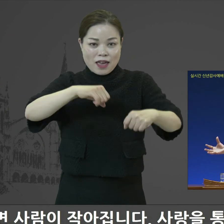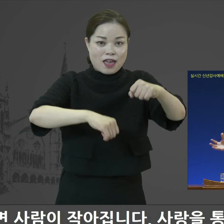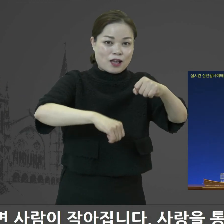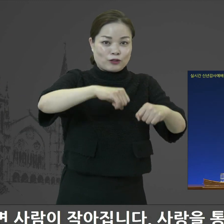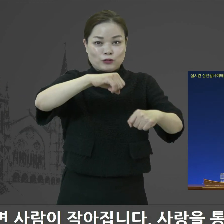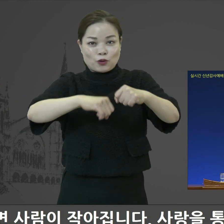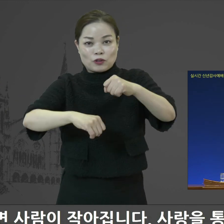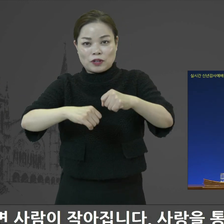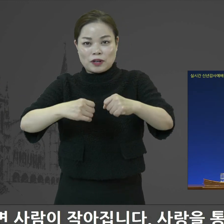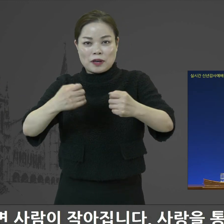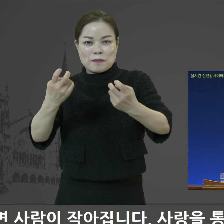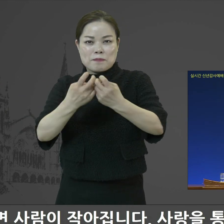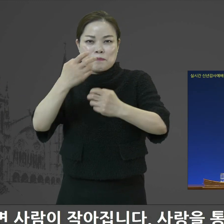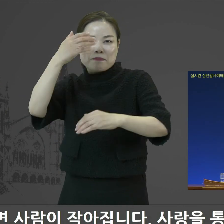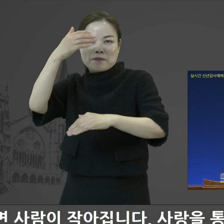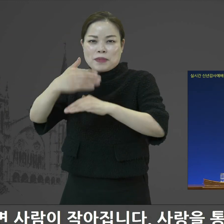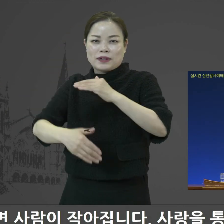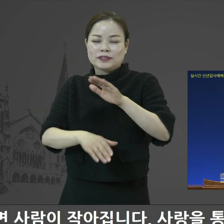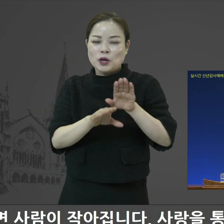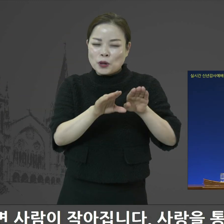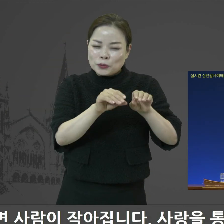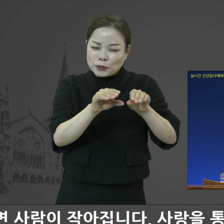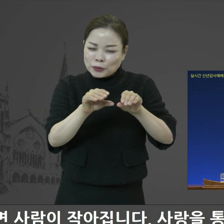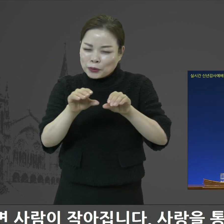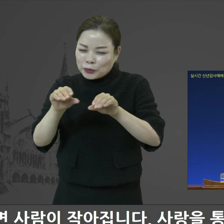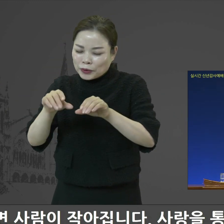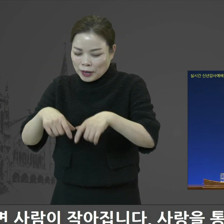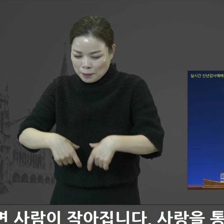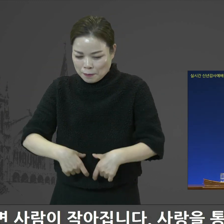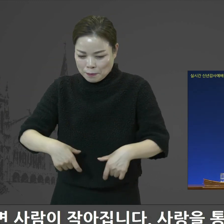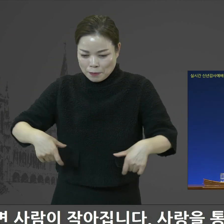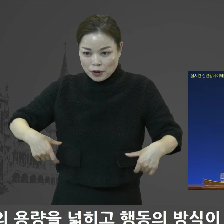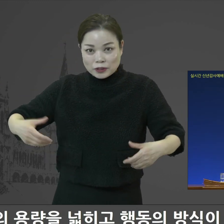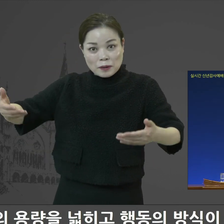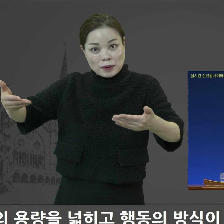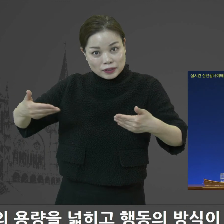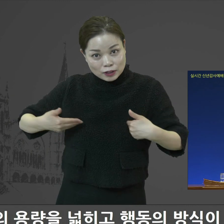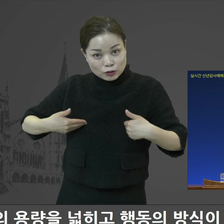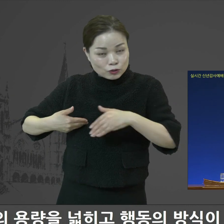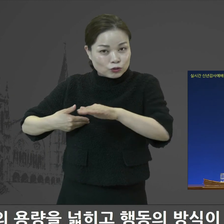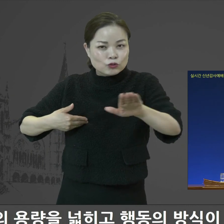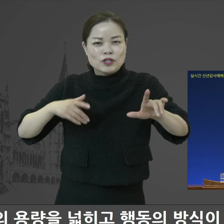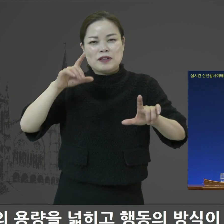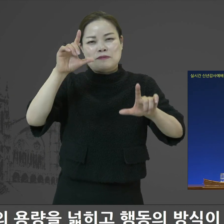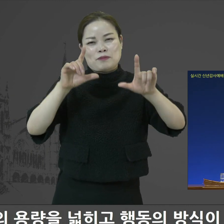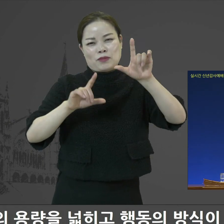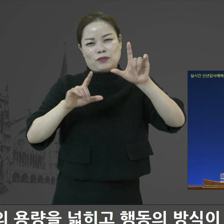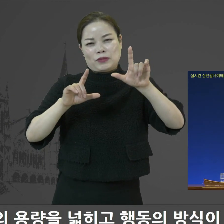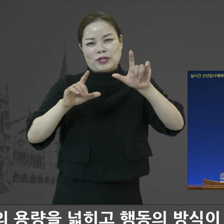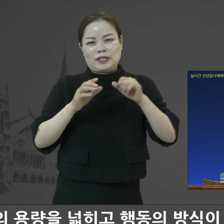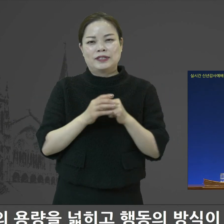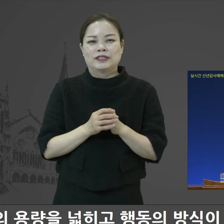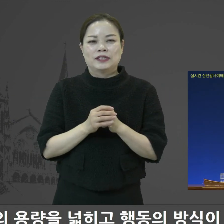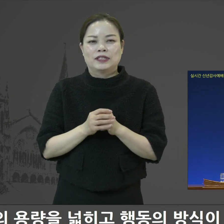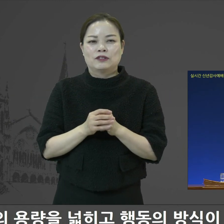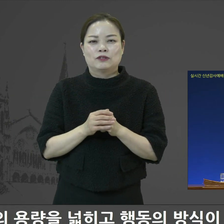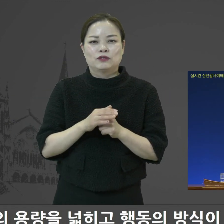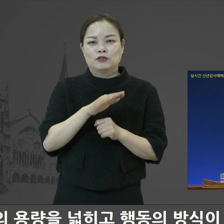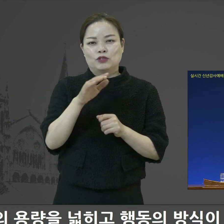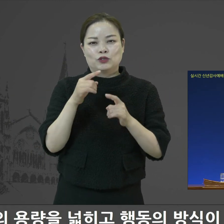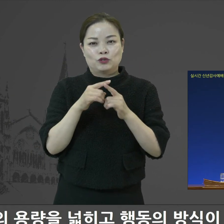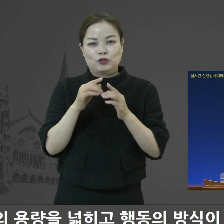행동의 방식이 부드러워지고 관용적이 되어지는 우리의 모습이 우리의